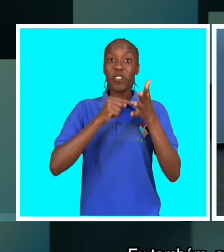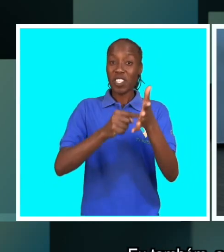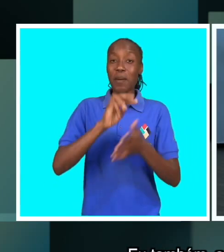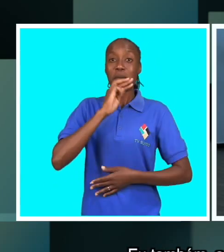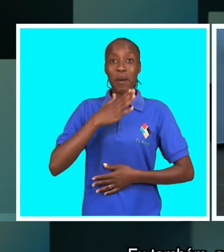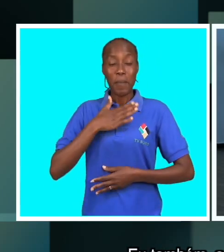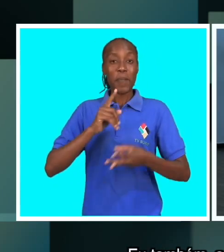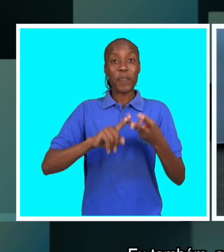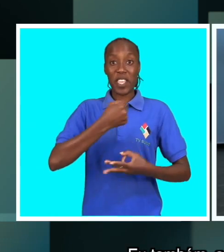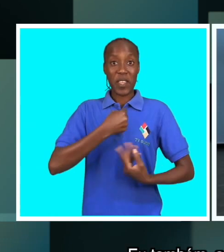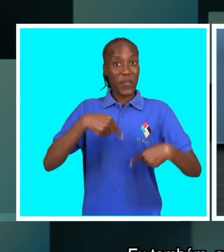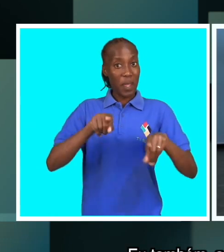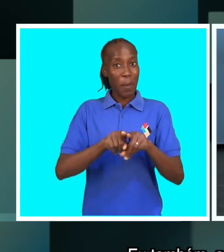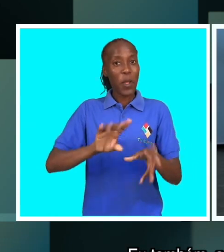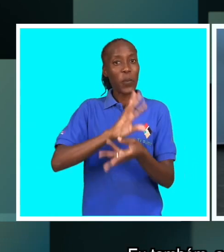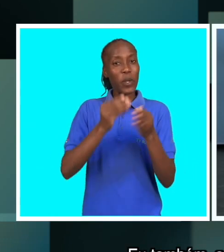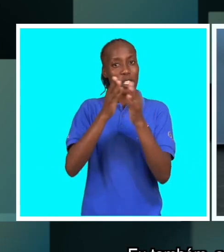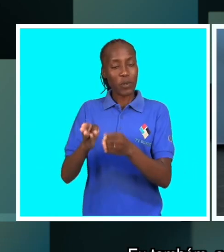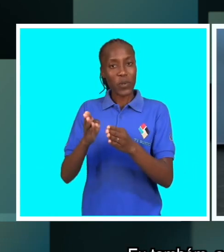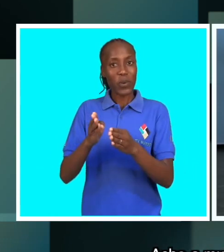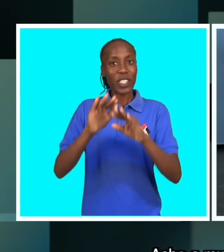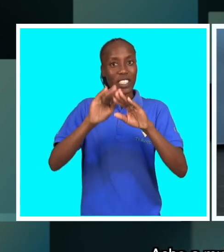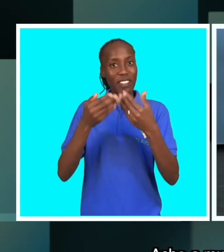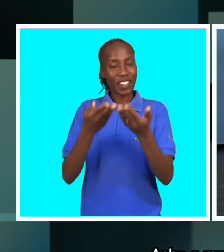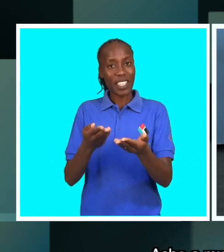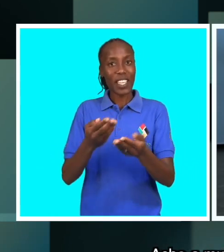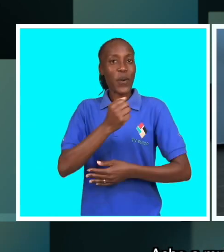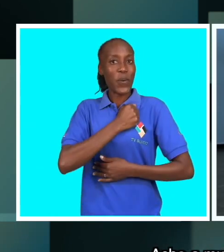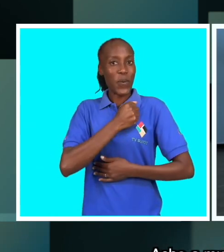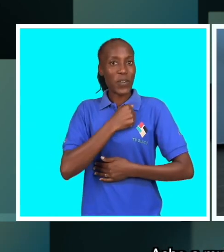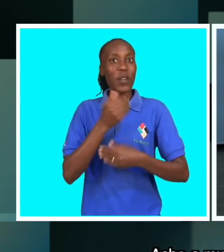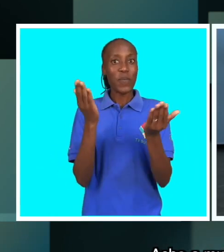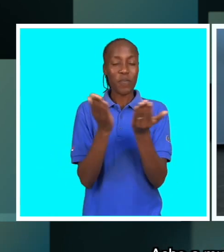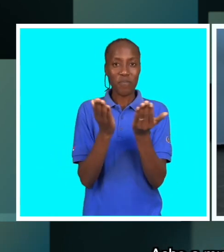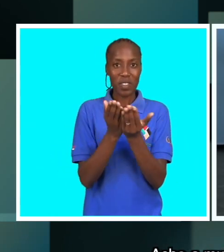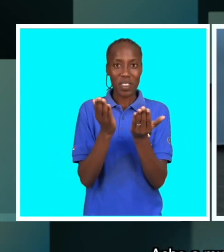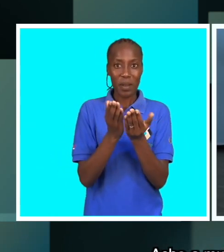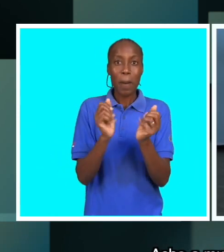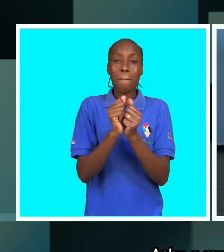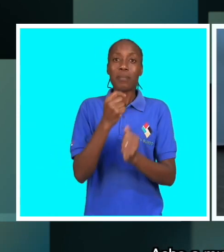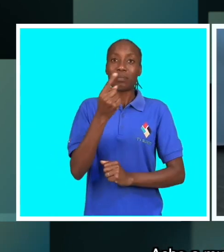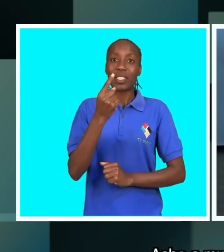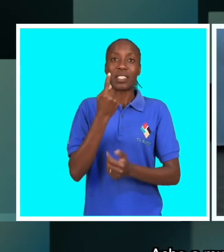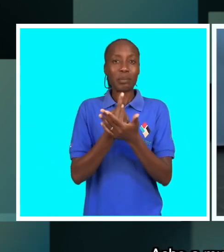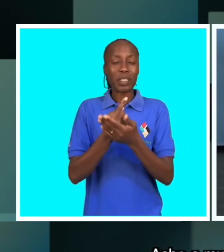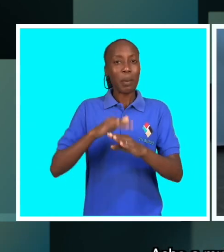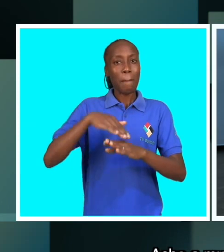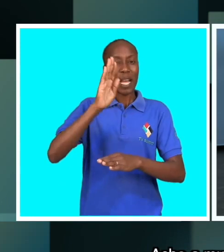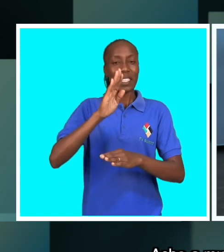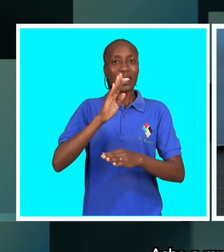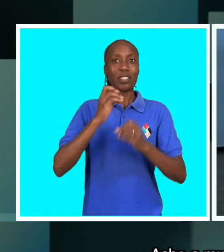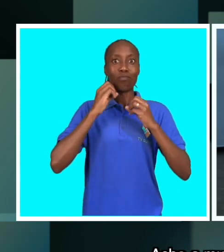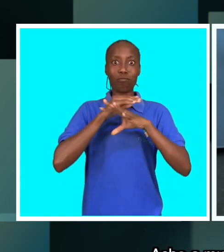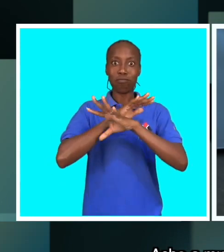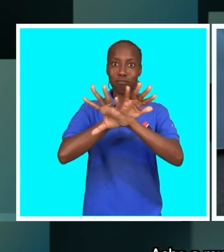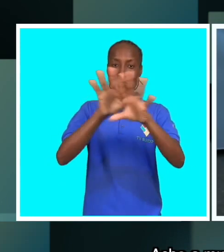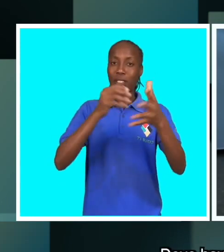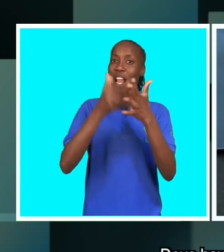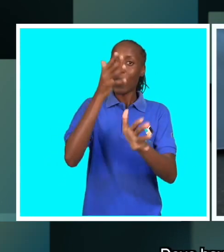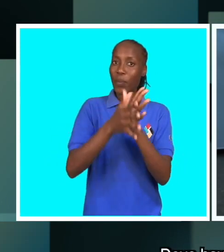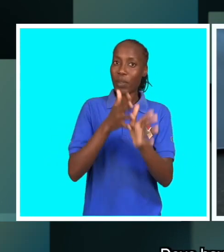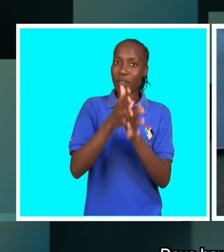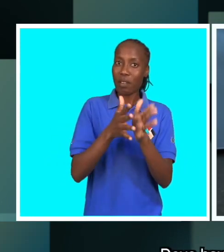minha mãe também. Todas as gerações que aqui estavam adoraram a peça. Então, acho que é muito importante mesmo para difundir a linguagem de sinais.